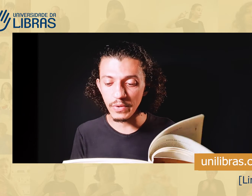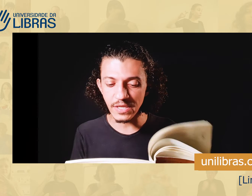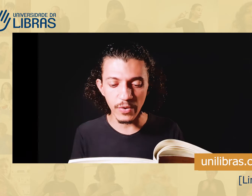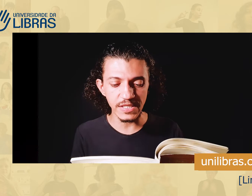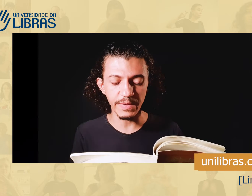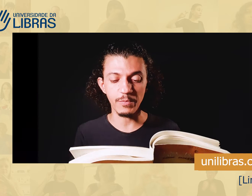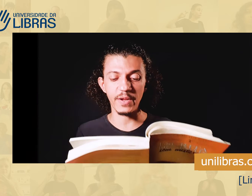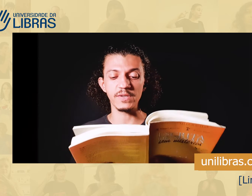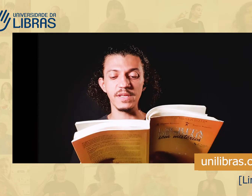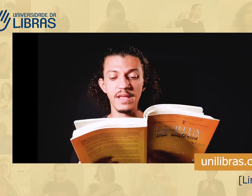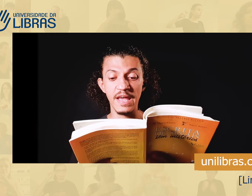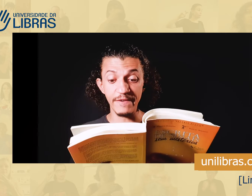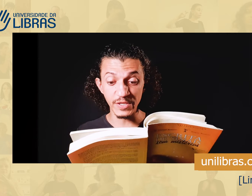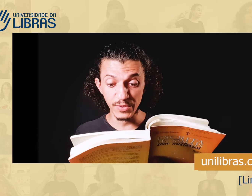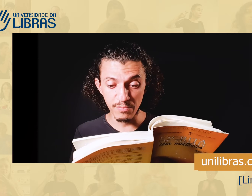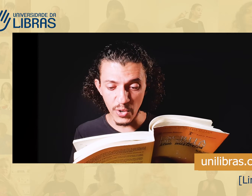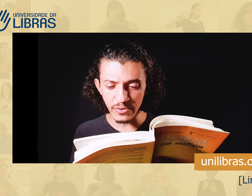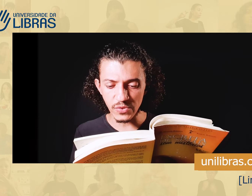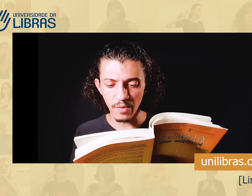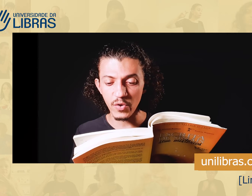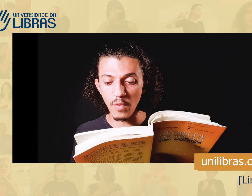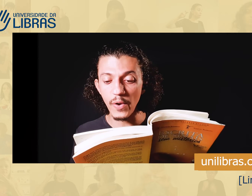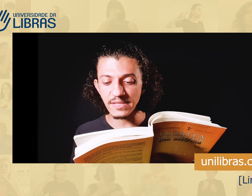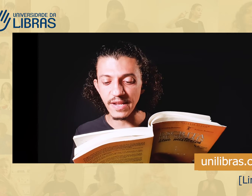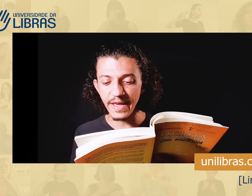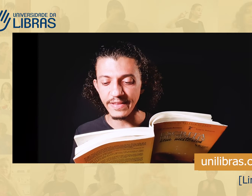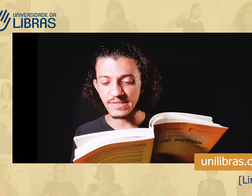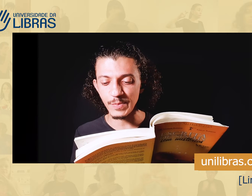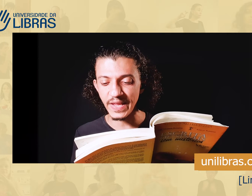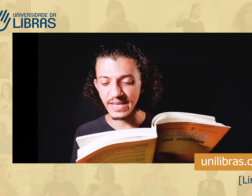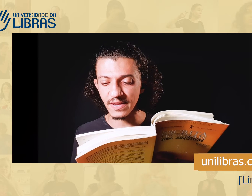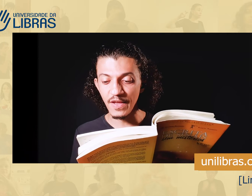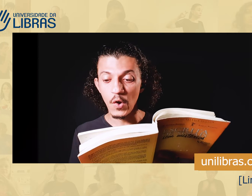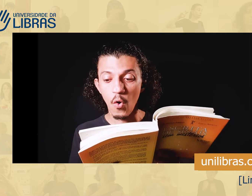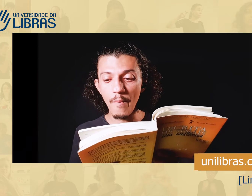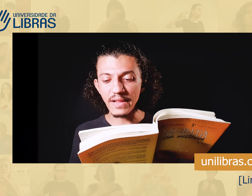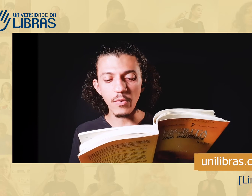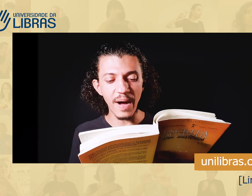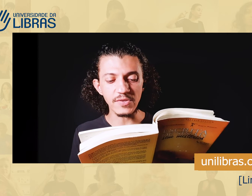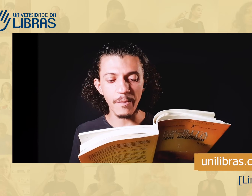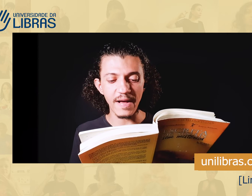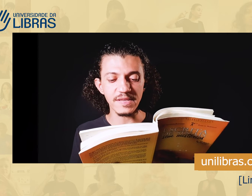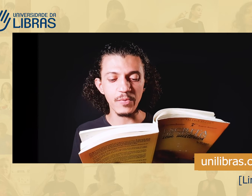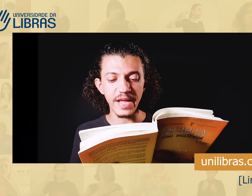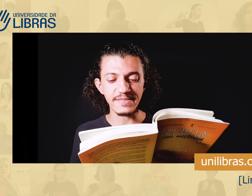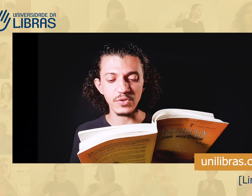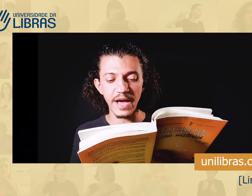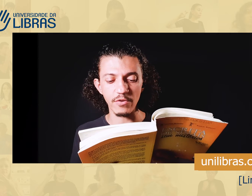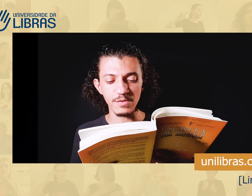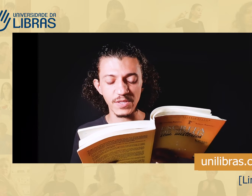esse conhecimento para nós. Refletimos muito sobre como extrair dessa experiência um método passo a passo que pudesse ajudar outras